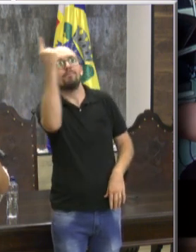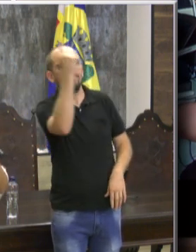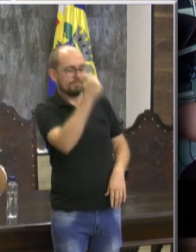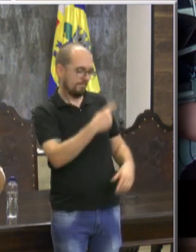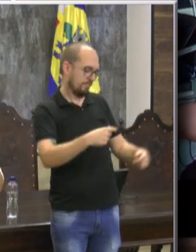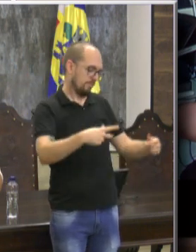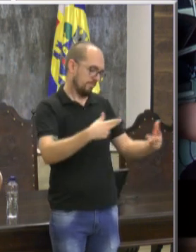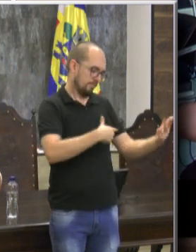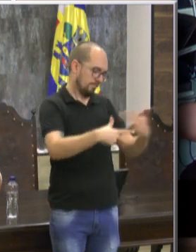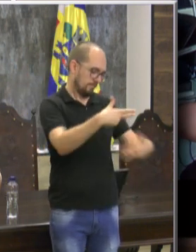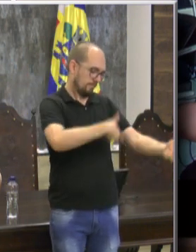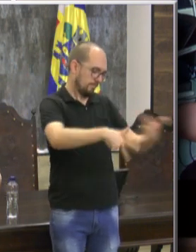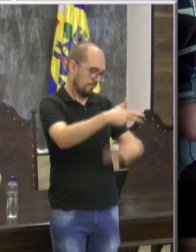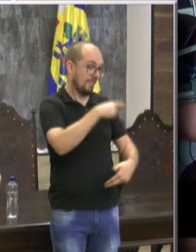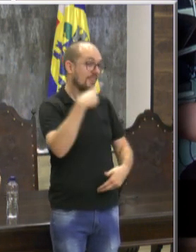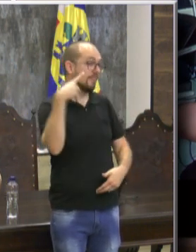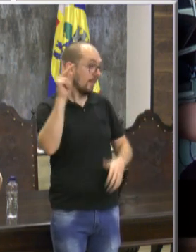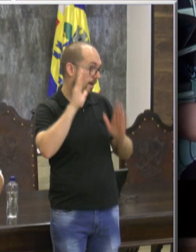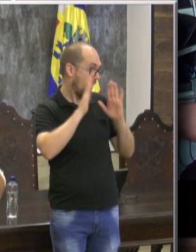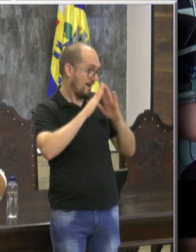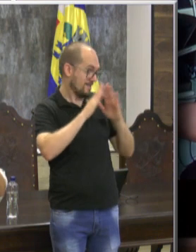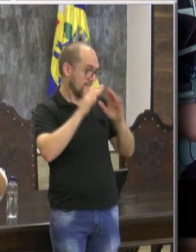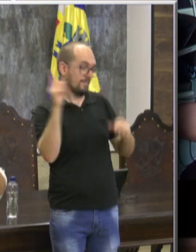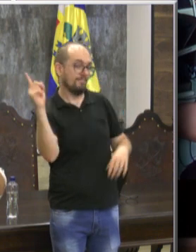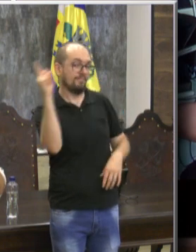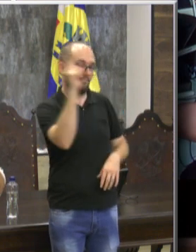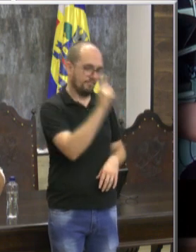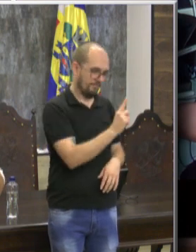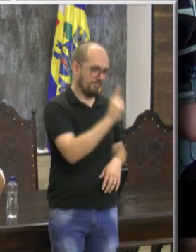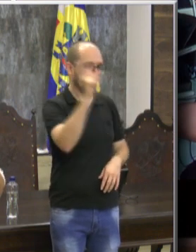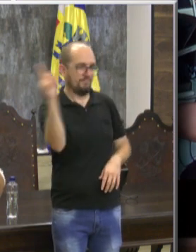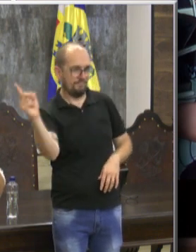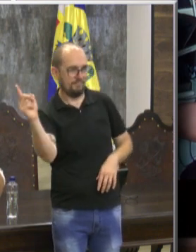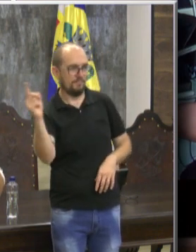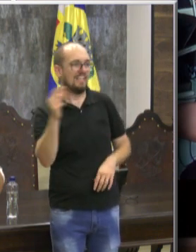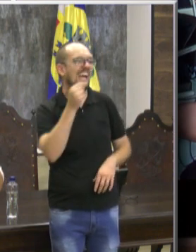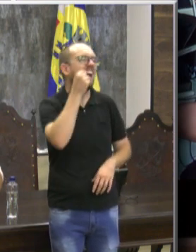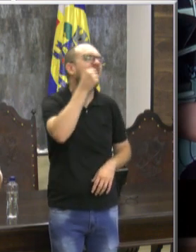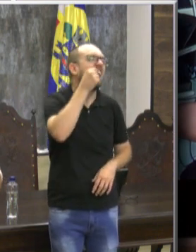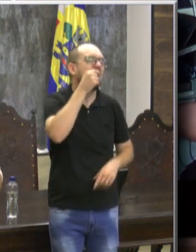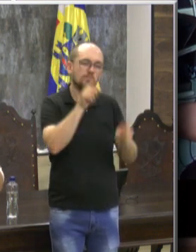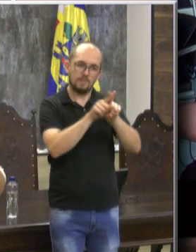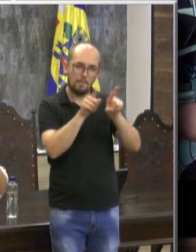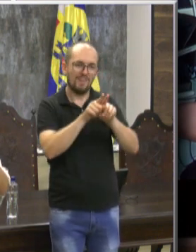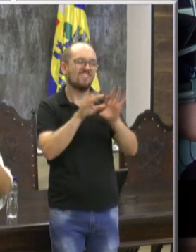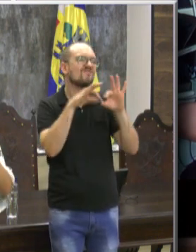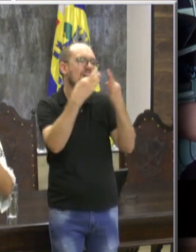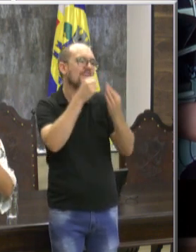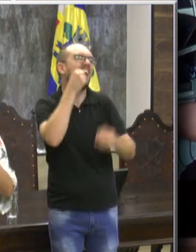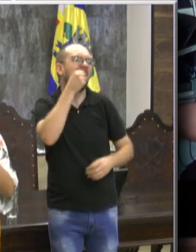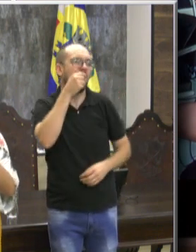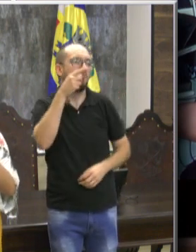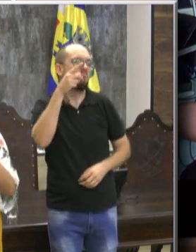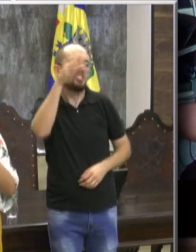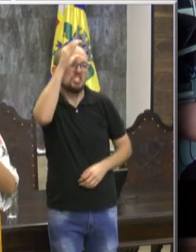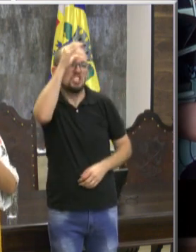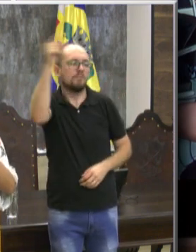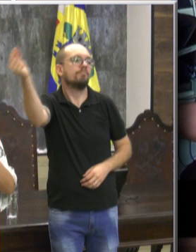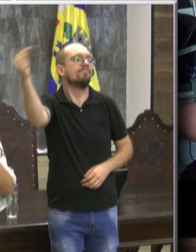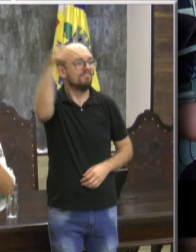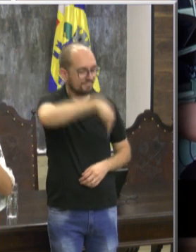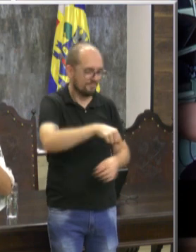também é da família, vai em casa. Ele não vai nos espaços sociais, né? Não ia. E aí, um sábado